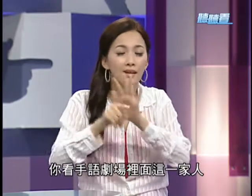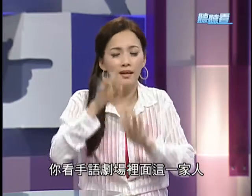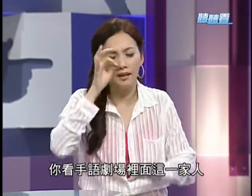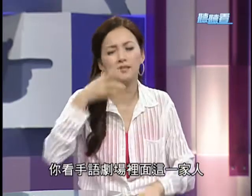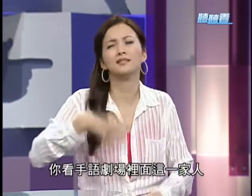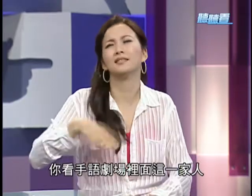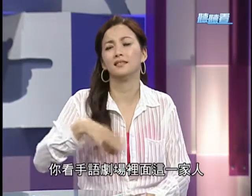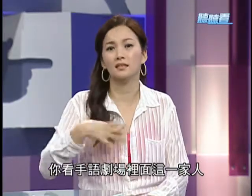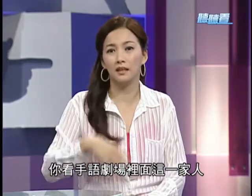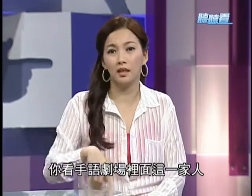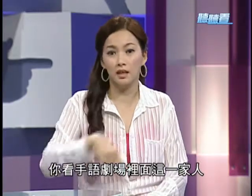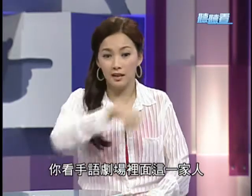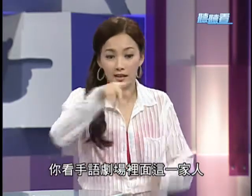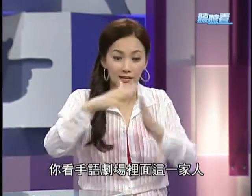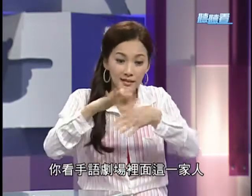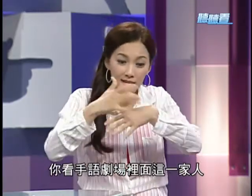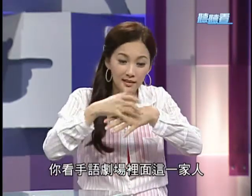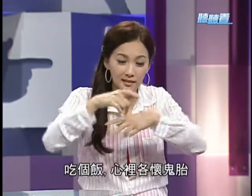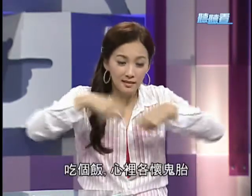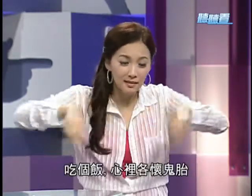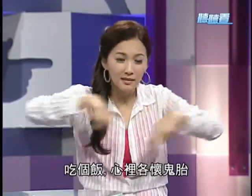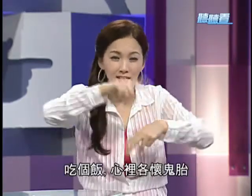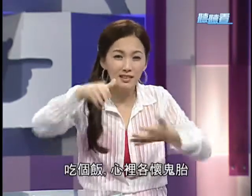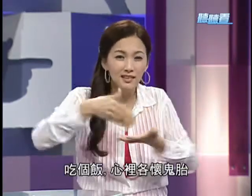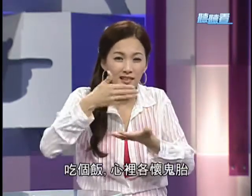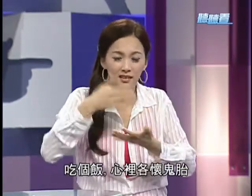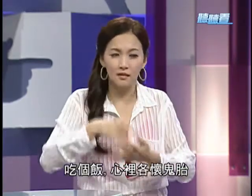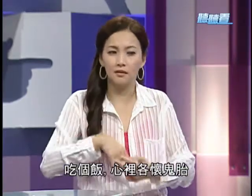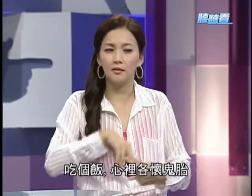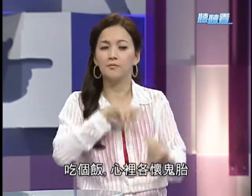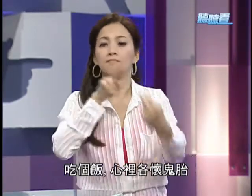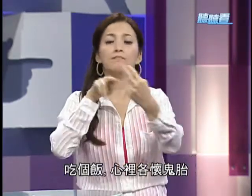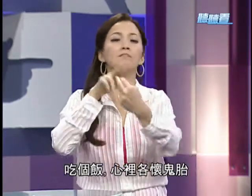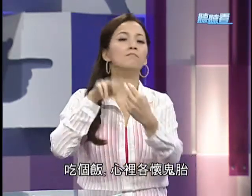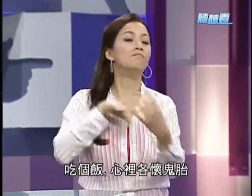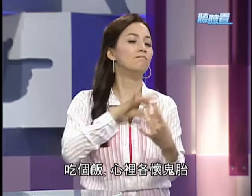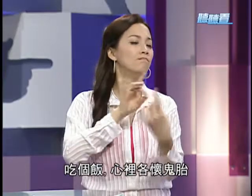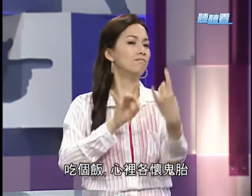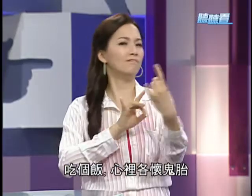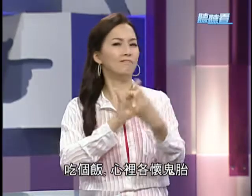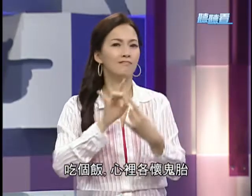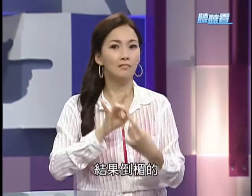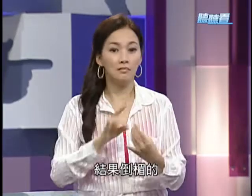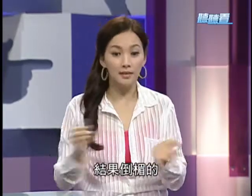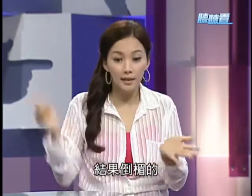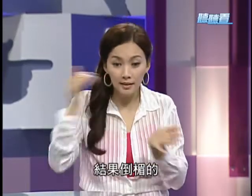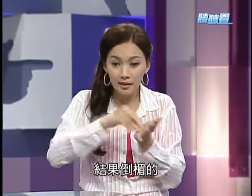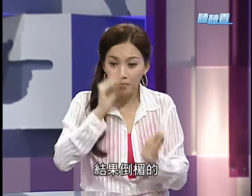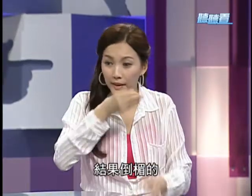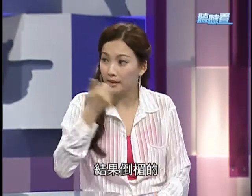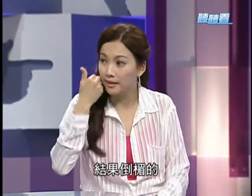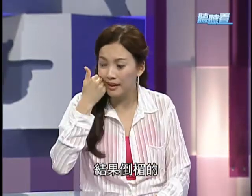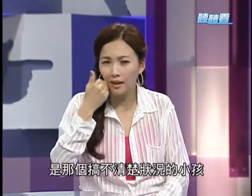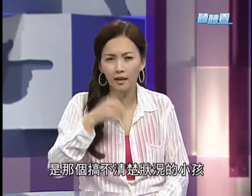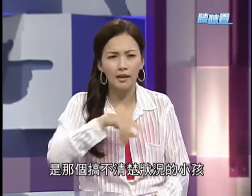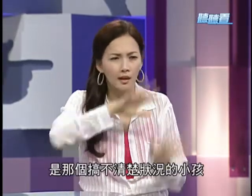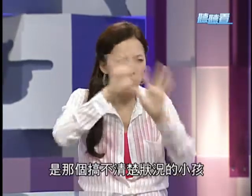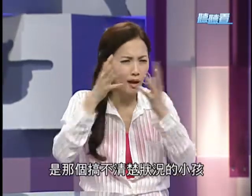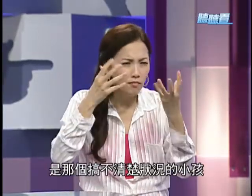剧场里面这一家人吃个饭啊，心里各怀鬼胎，结果倒霉的是那个搞不清